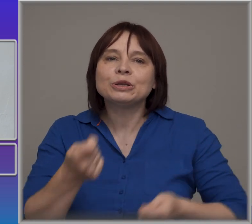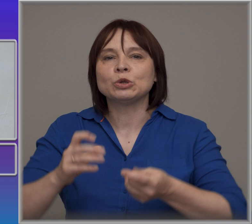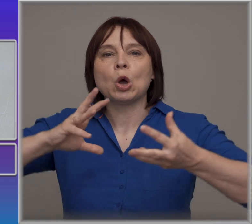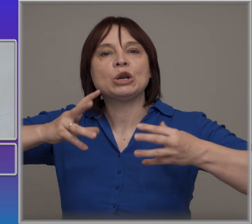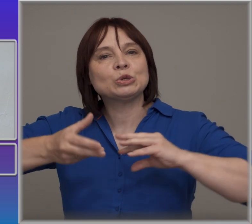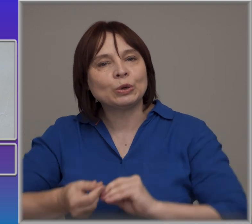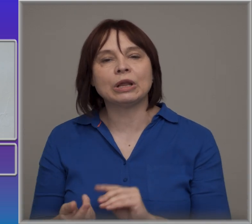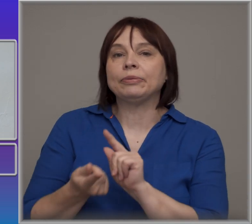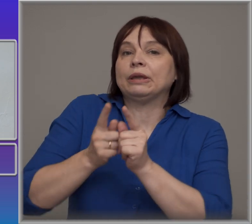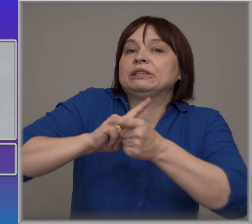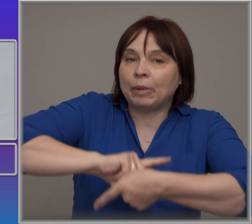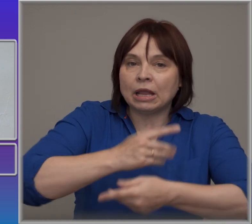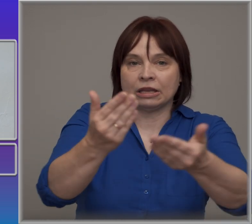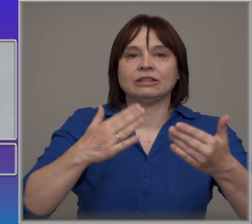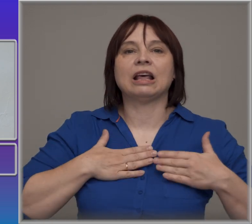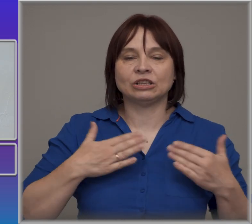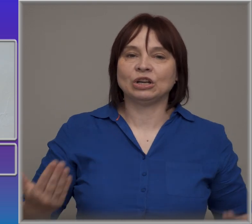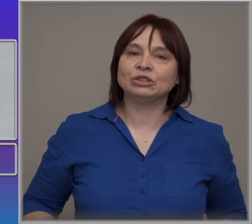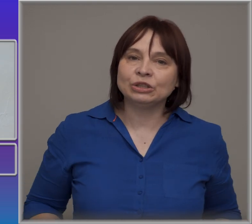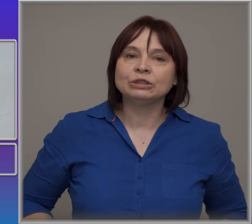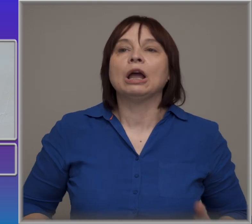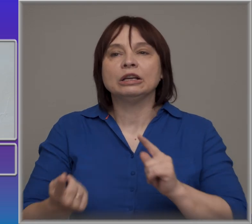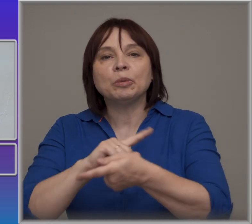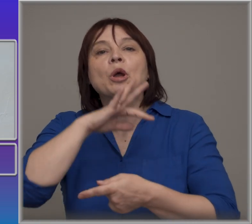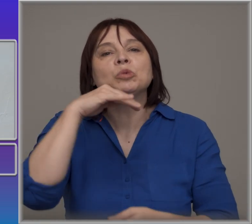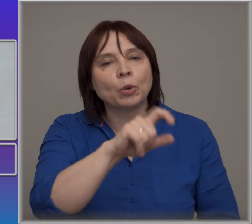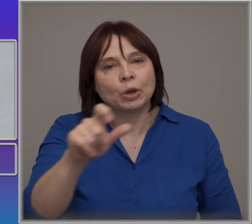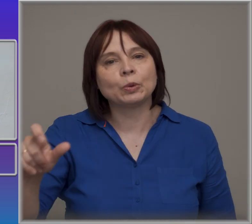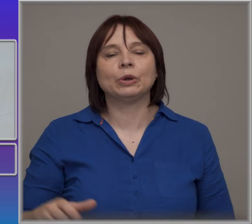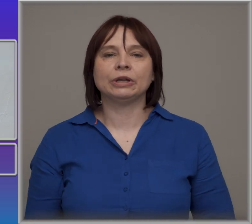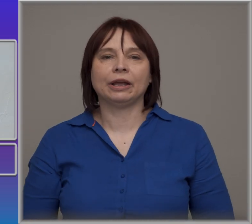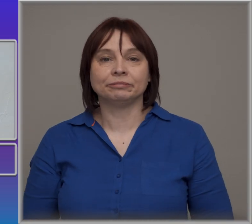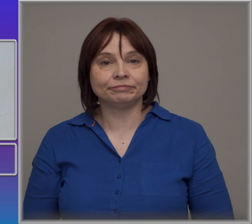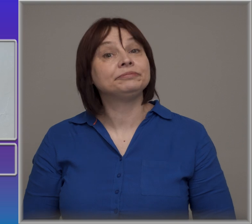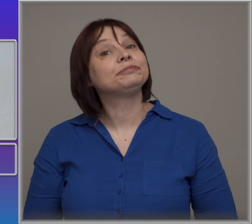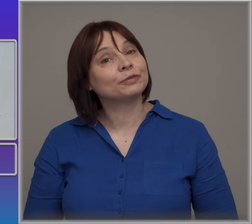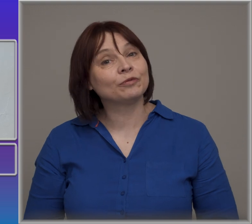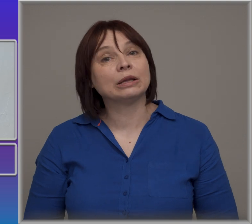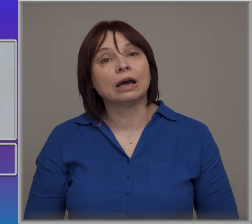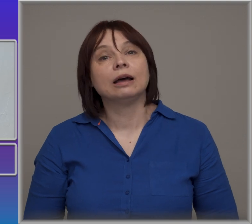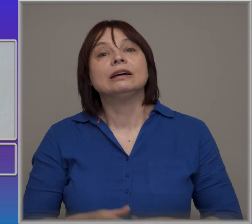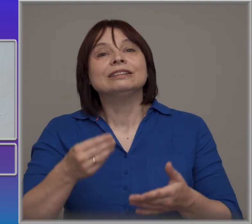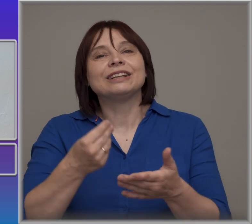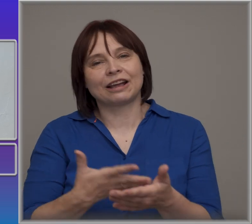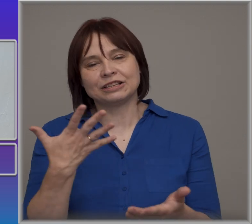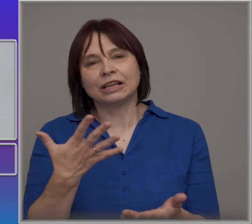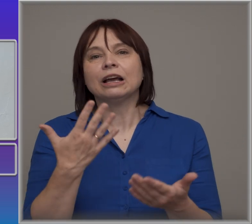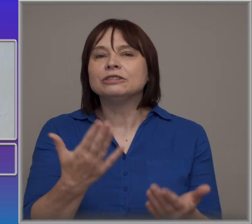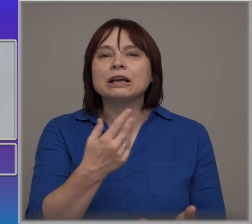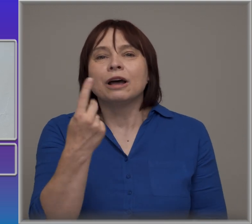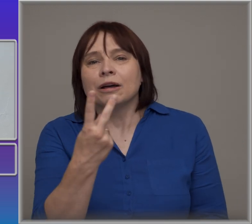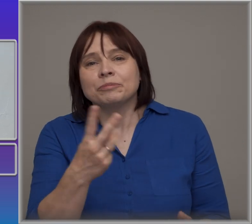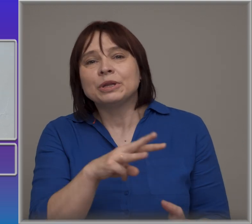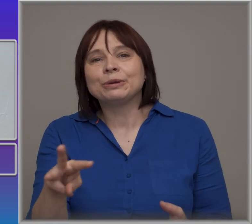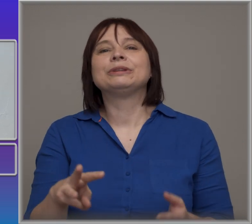из нас. Господь, благодарим Тебя. Аллилуйя. Драгоценные, буквально вот пару минут начнется